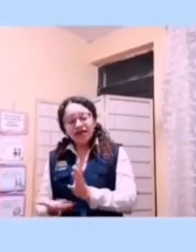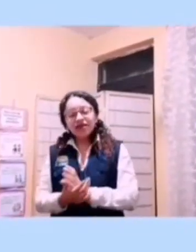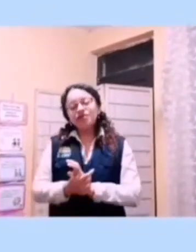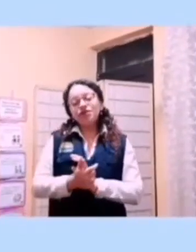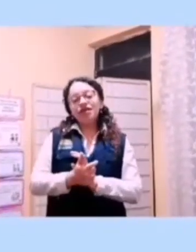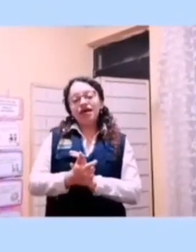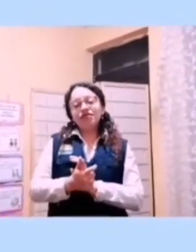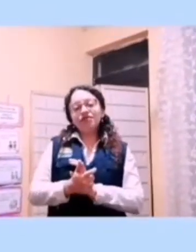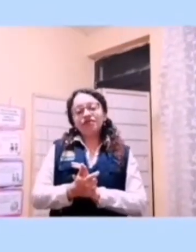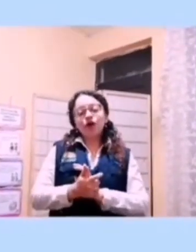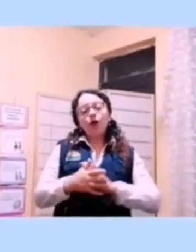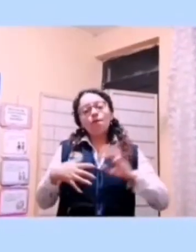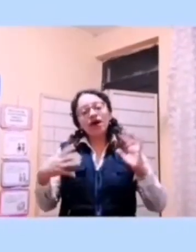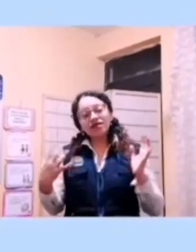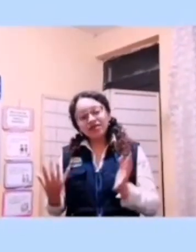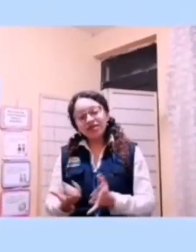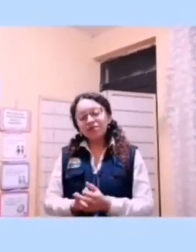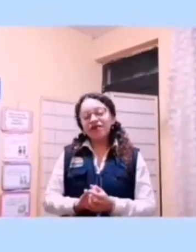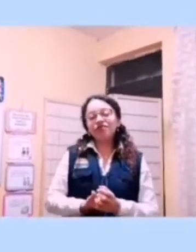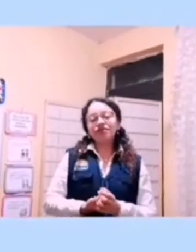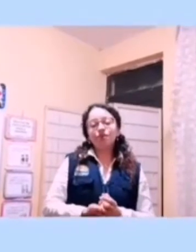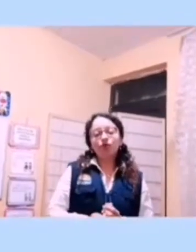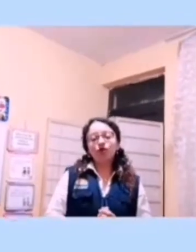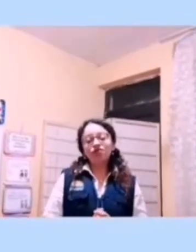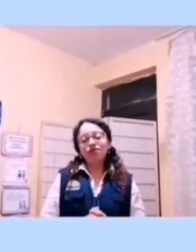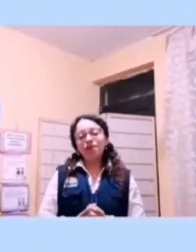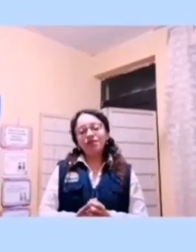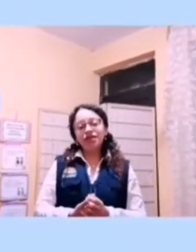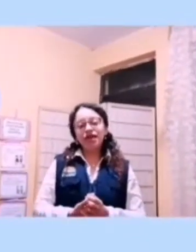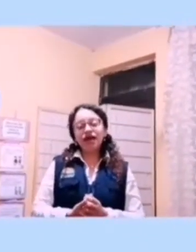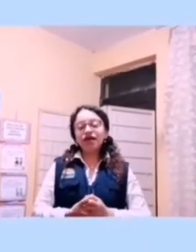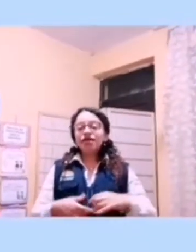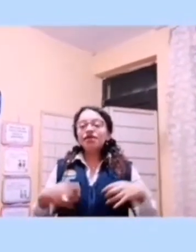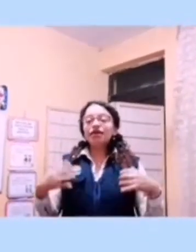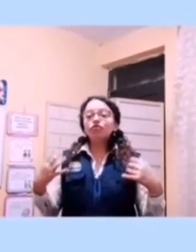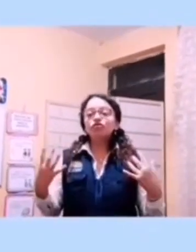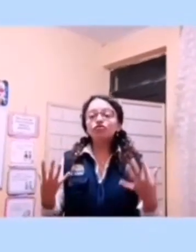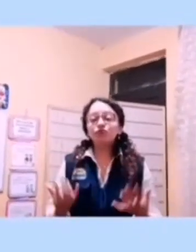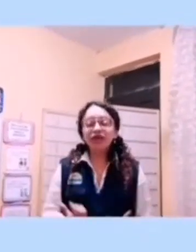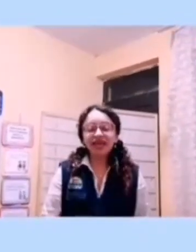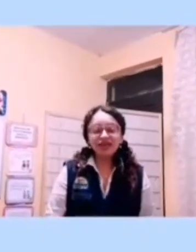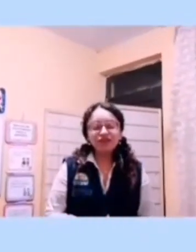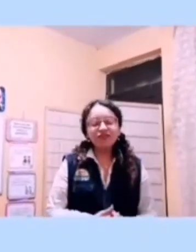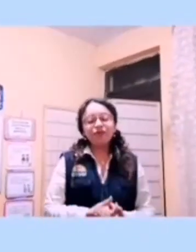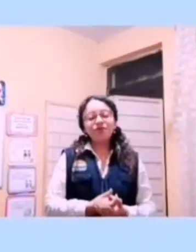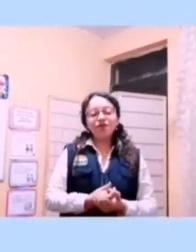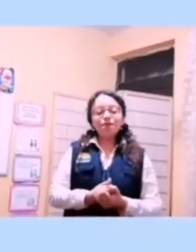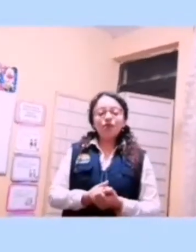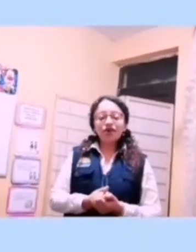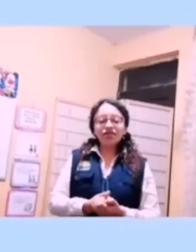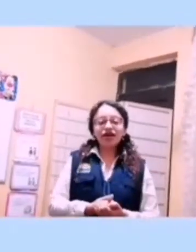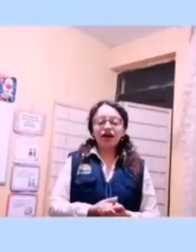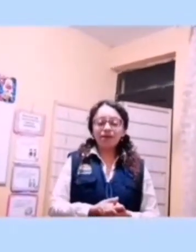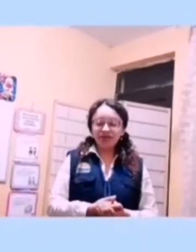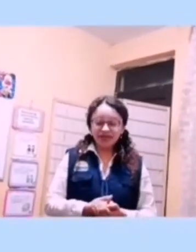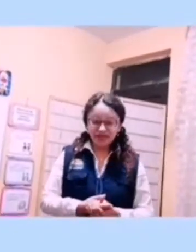actividades Compartir Más tiempo En familia Y que nuestros Pequeños También puedan Aprender